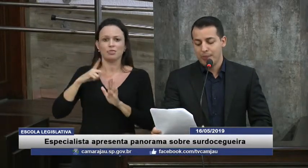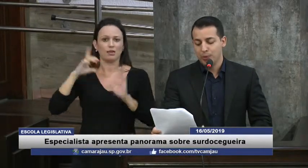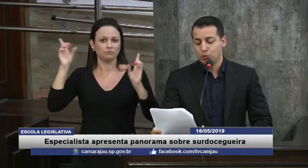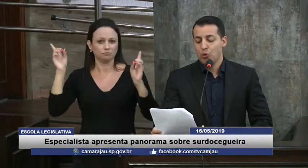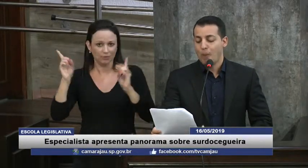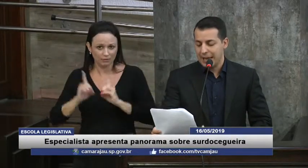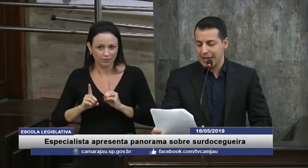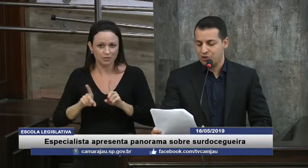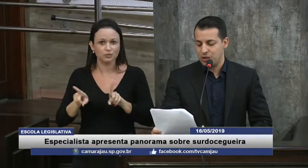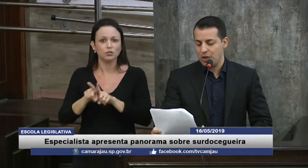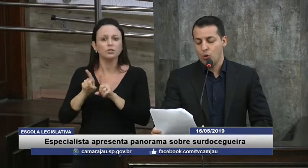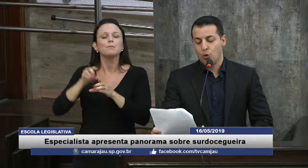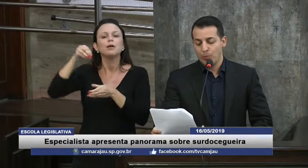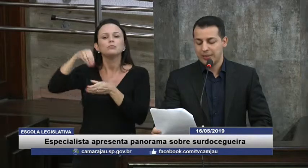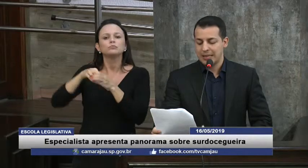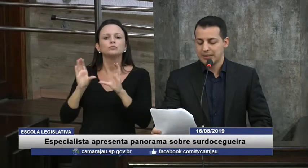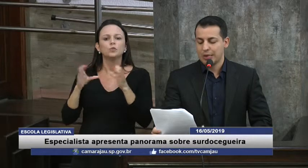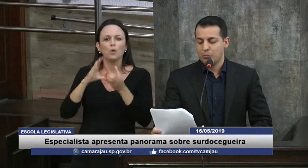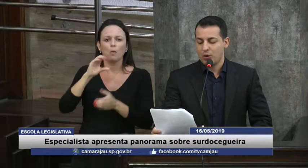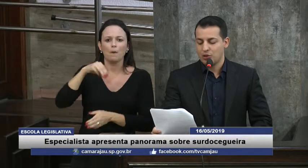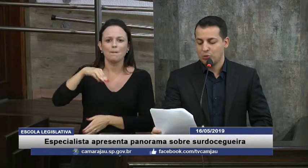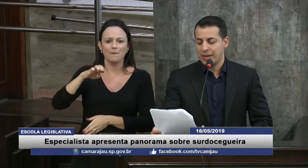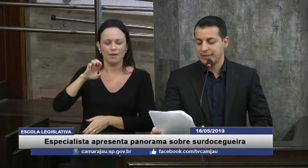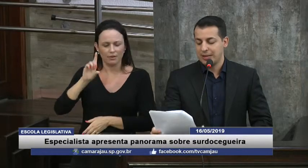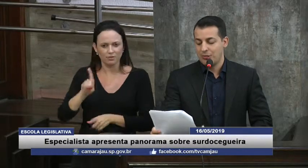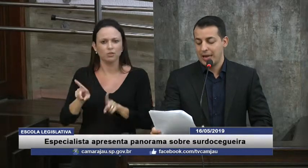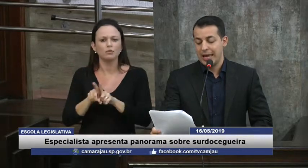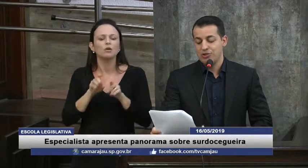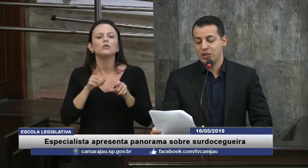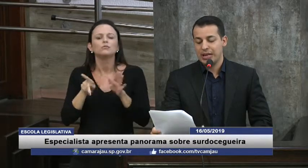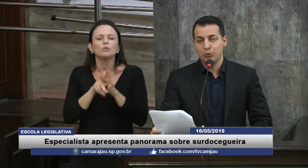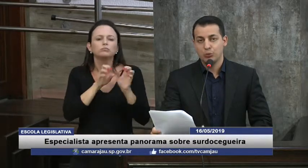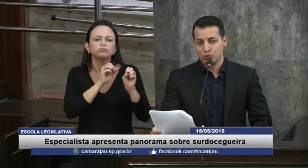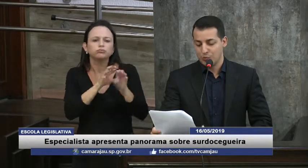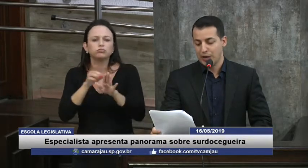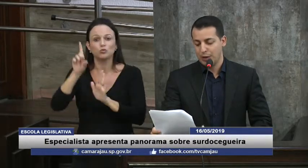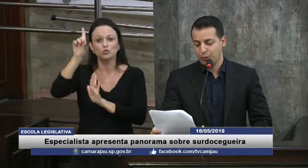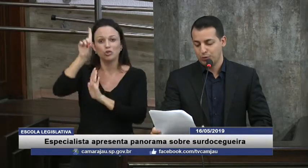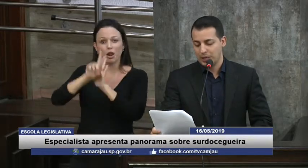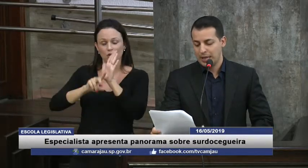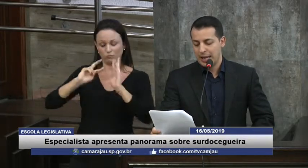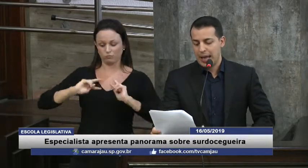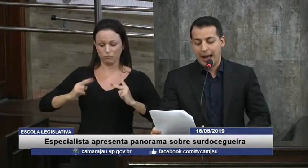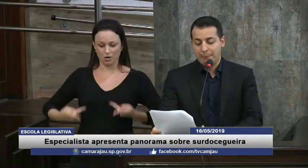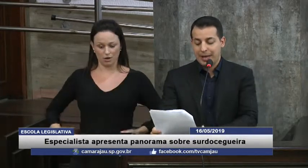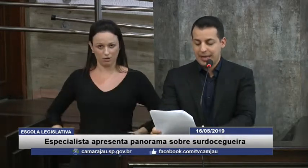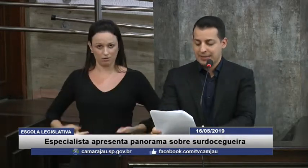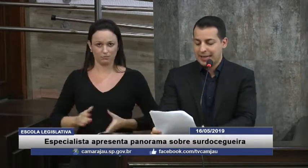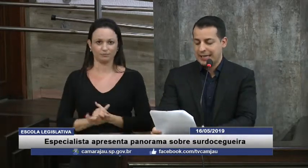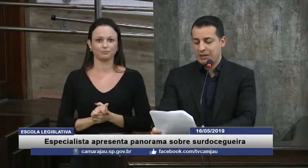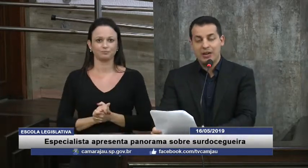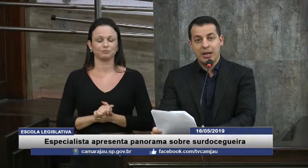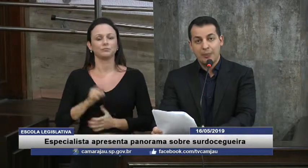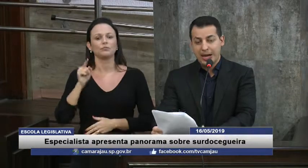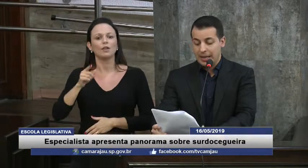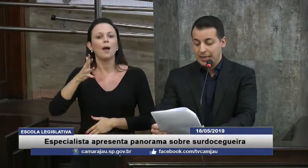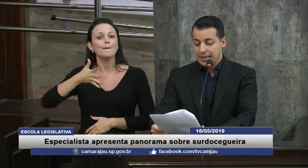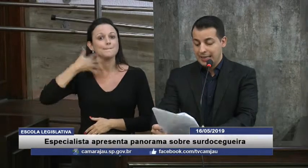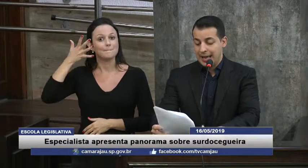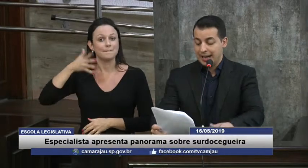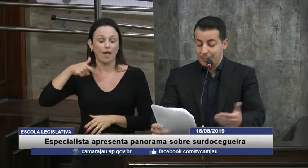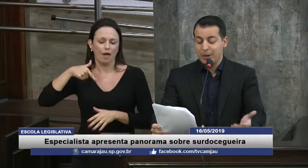e membro do COMED, o Comitê Estadual de Educação em Direitos Humanos. A palestra na TV